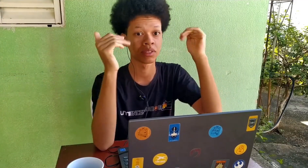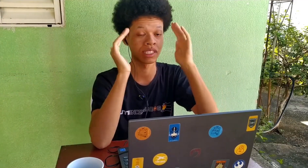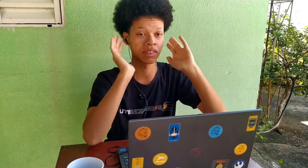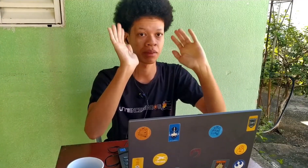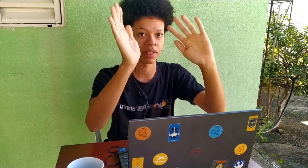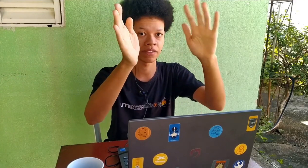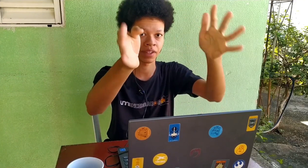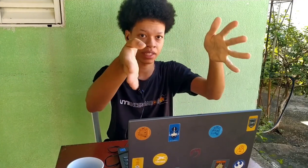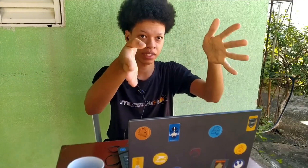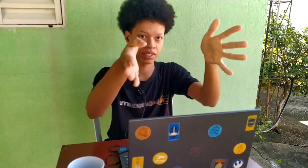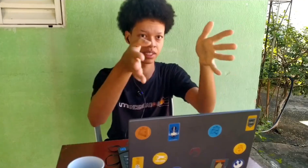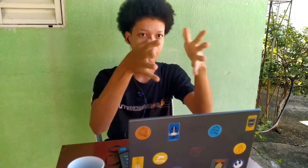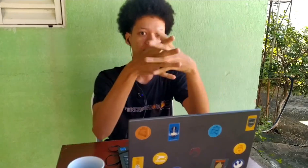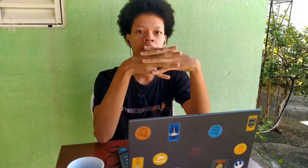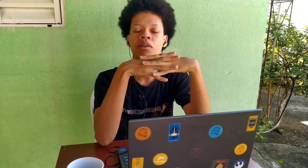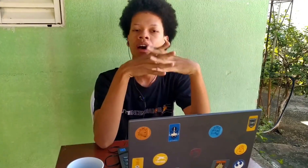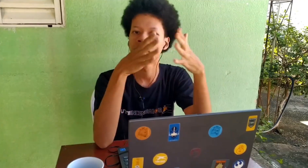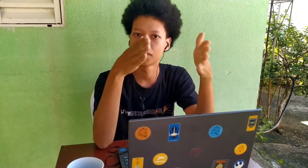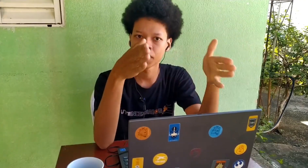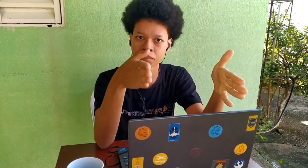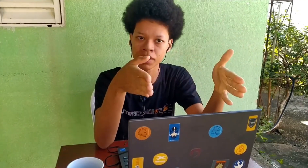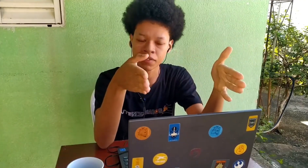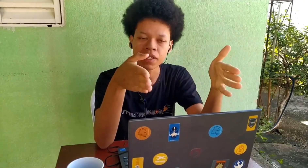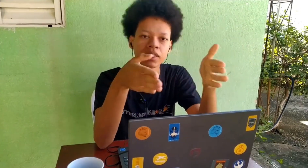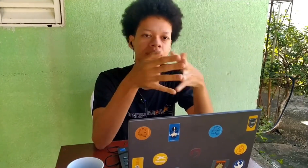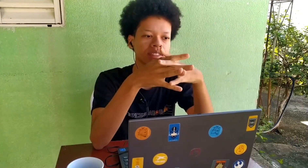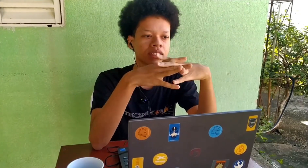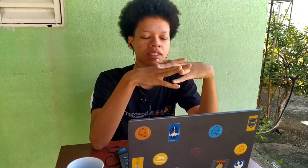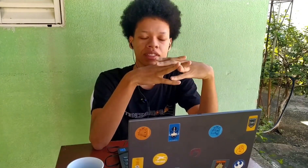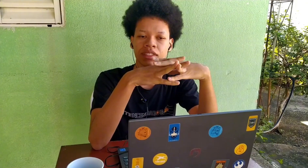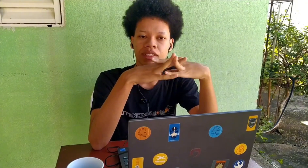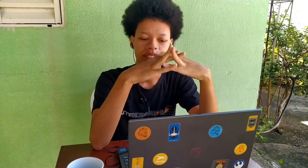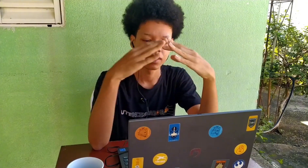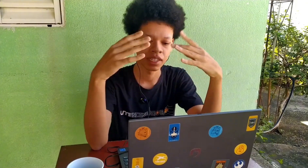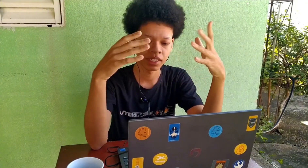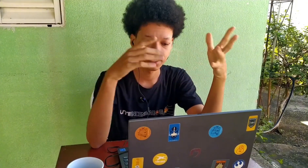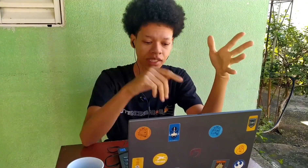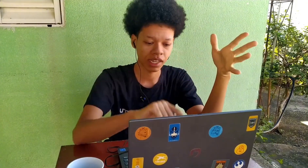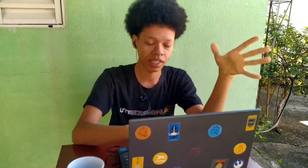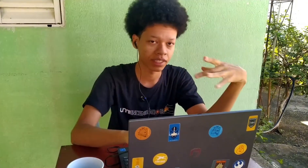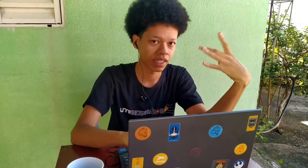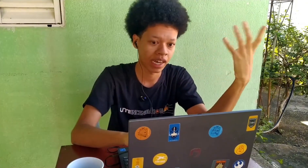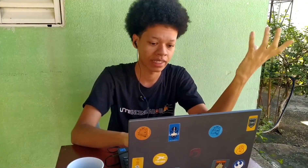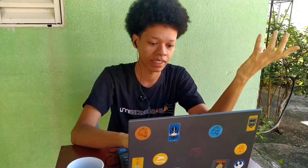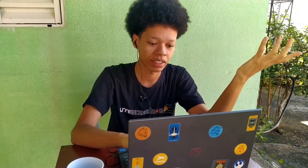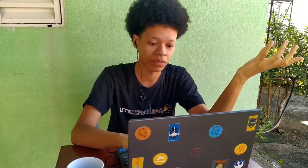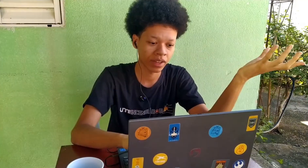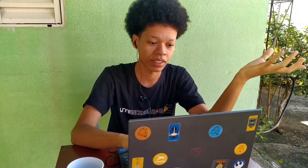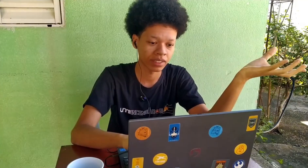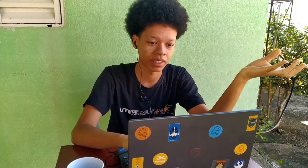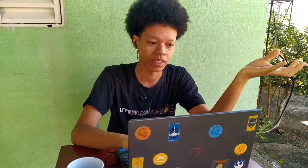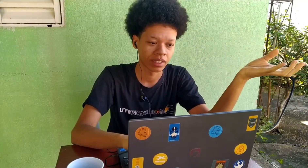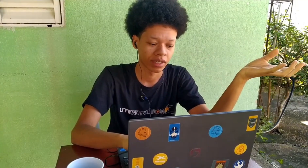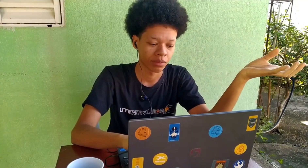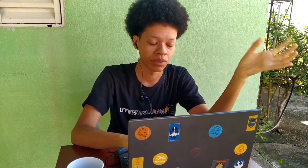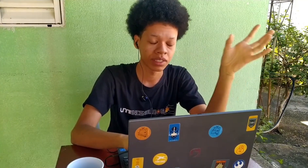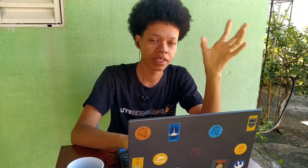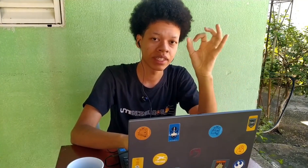estava na minha frente, eu olhava pra minha frente. E é assim que a gente faz. Por isso que